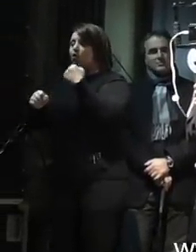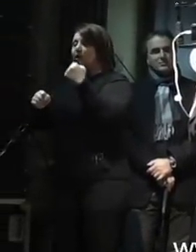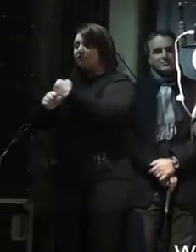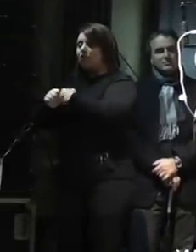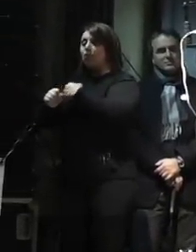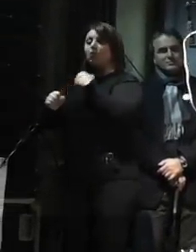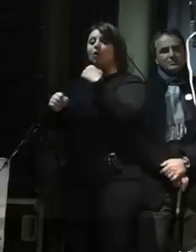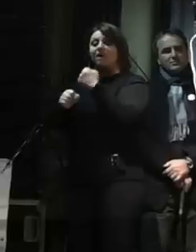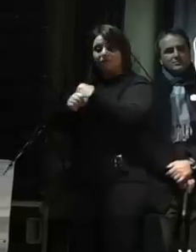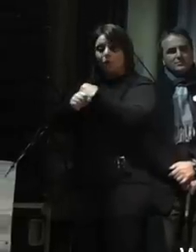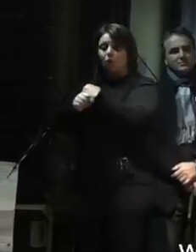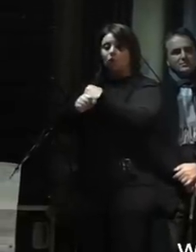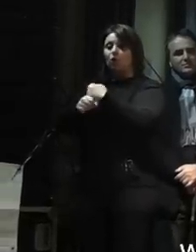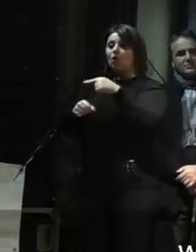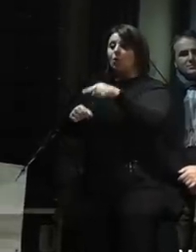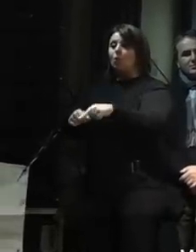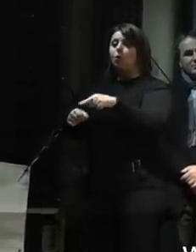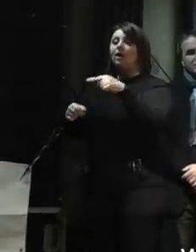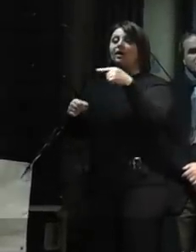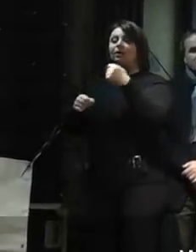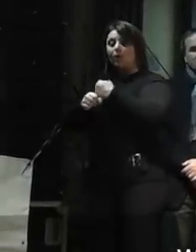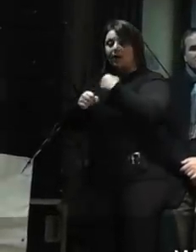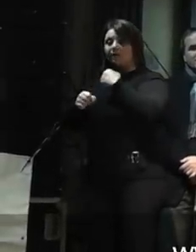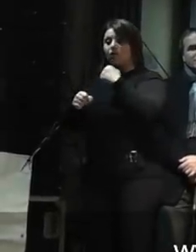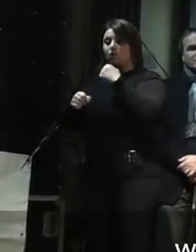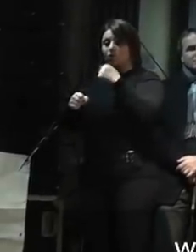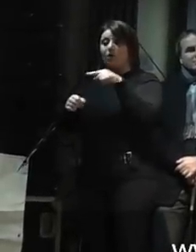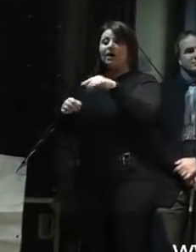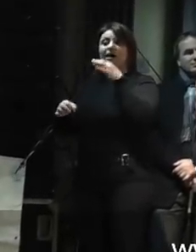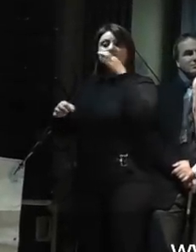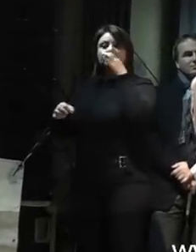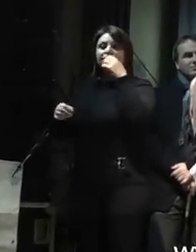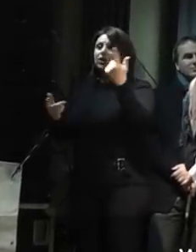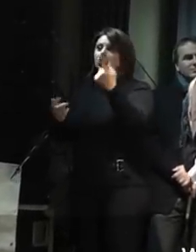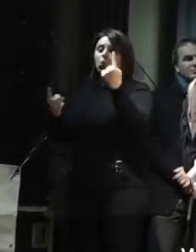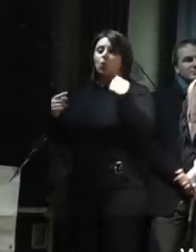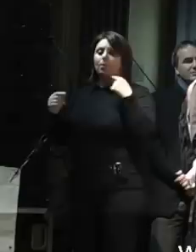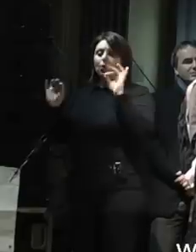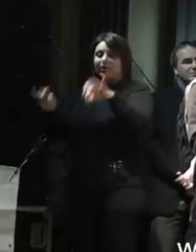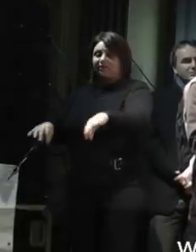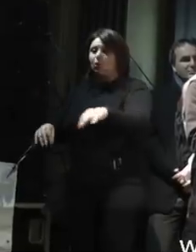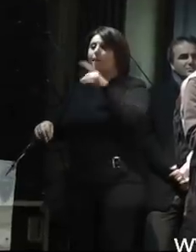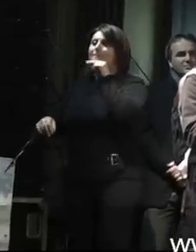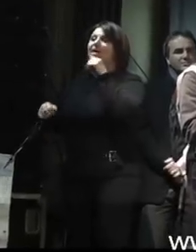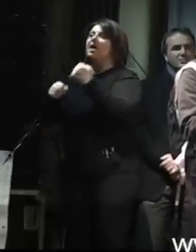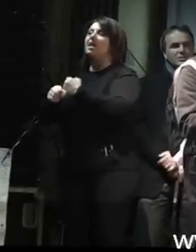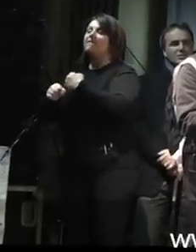Lavoro, il lavoro, la bella che stai, lavoro. Chiunque può arrivare qui e fare